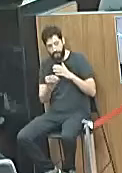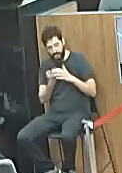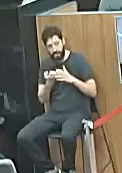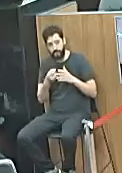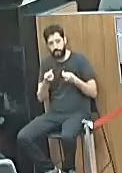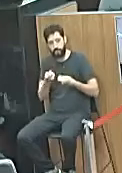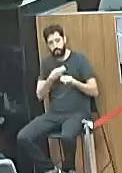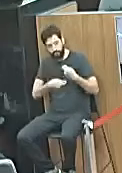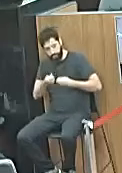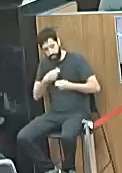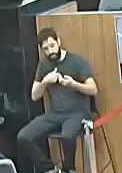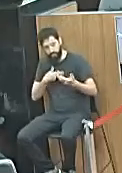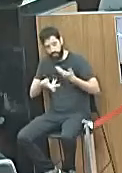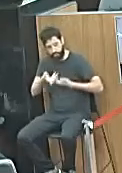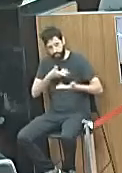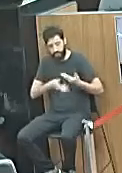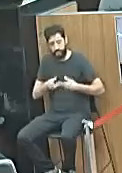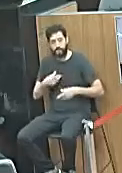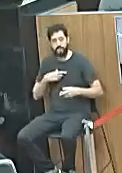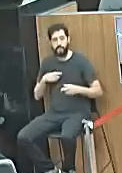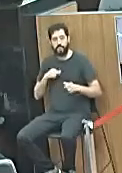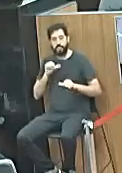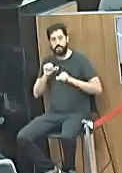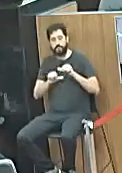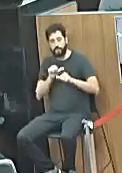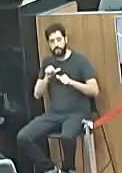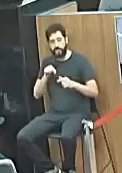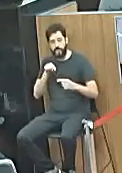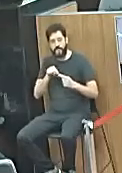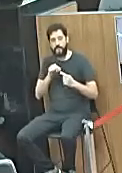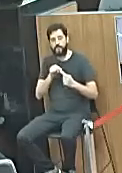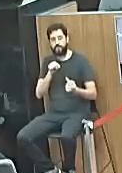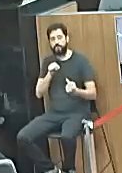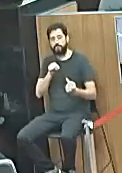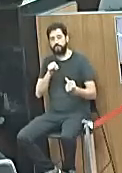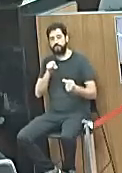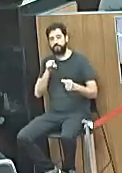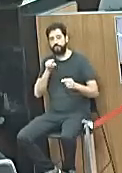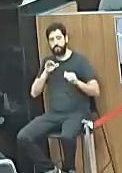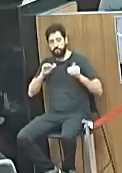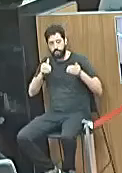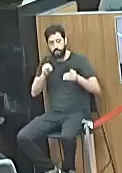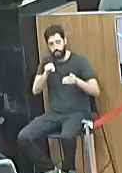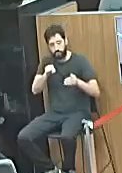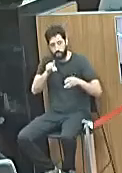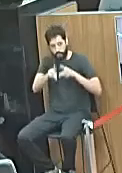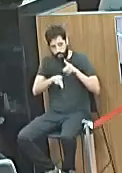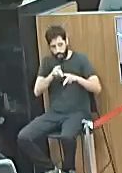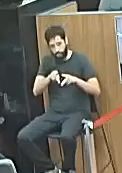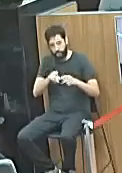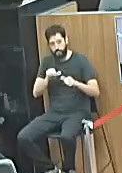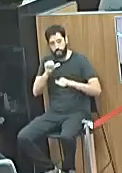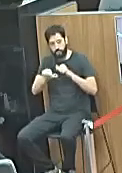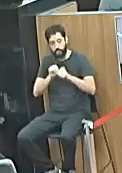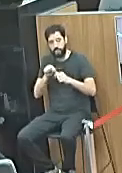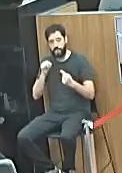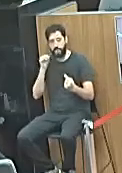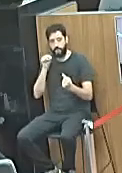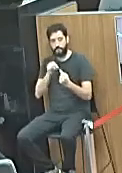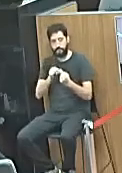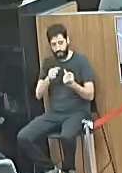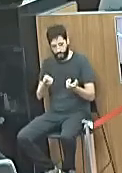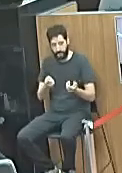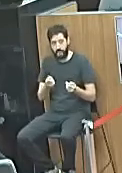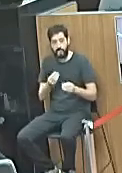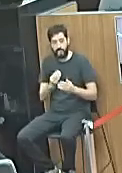alterar a finalidade do produto eo público alvo bem como alterar a meta física e acrescentar recursos